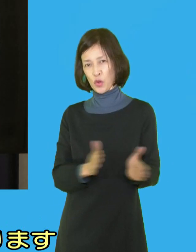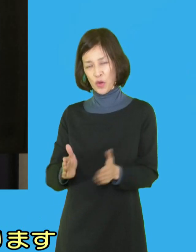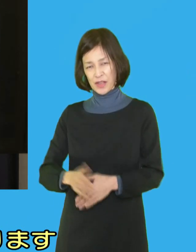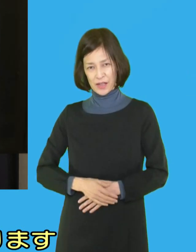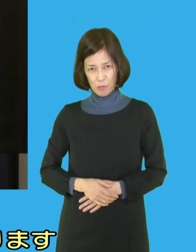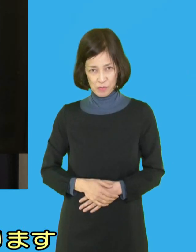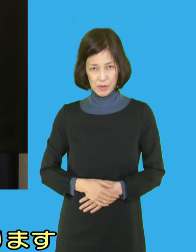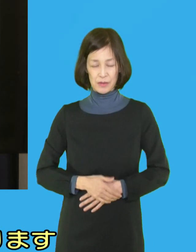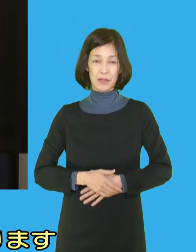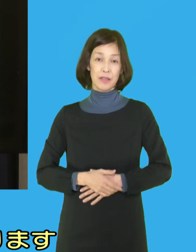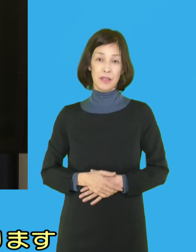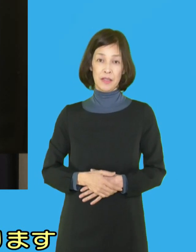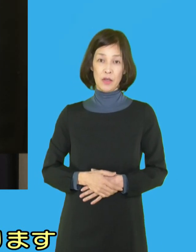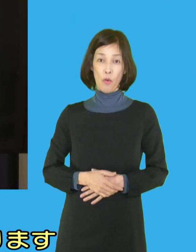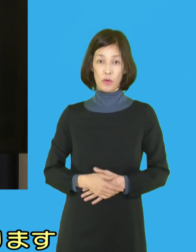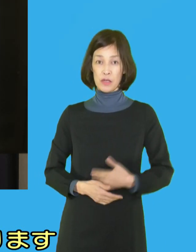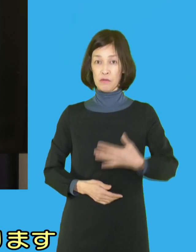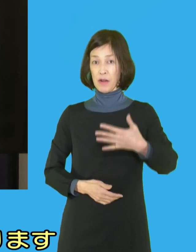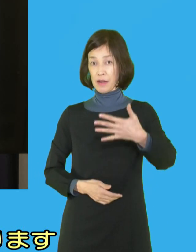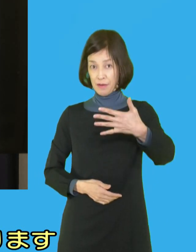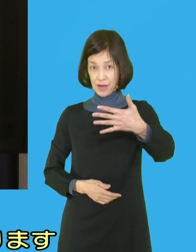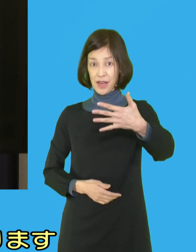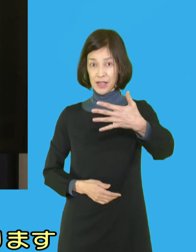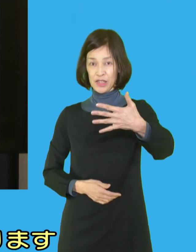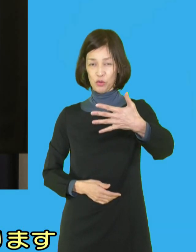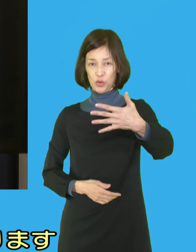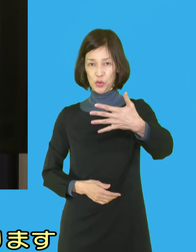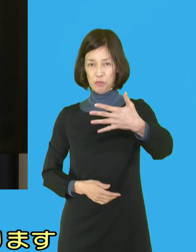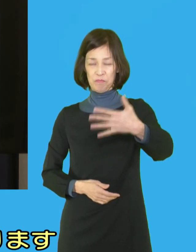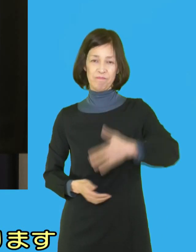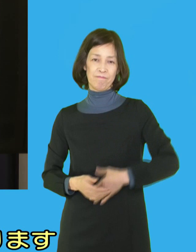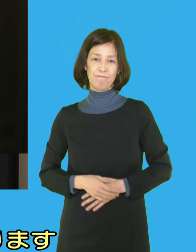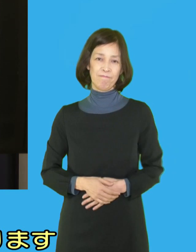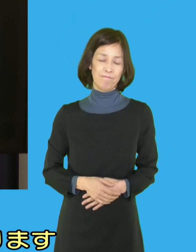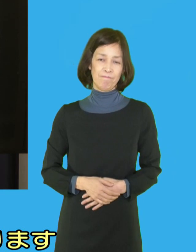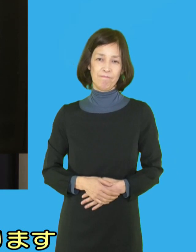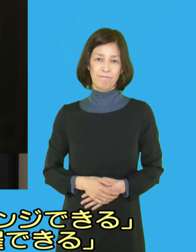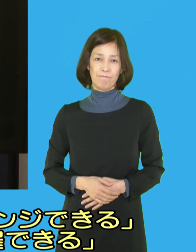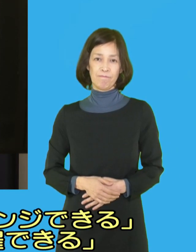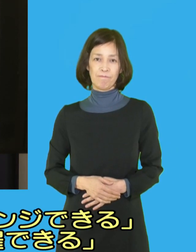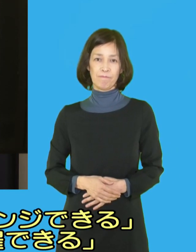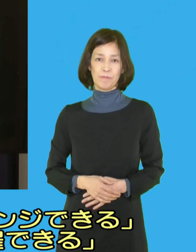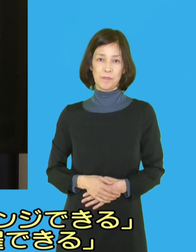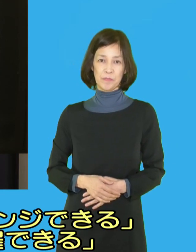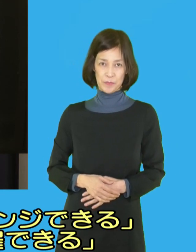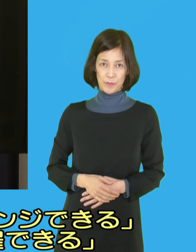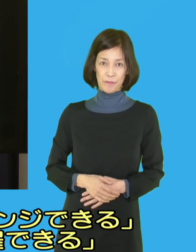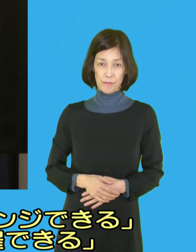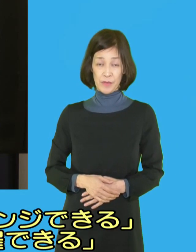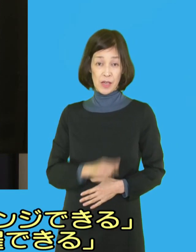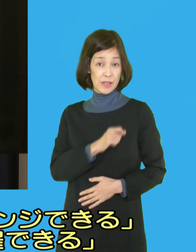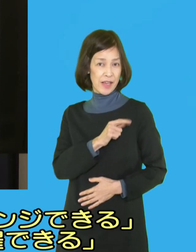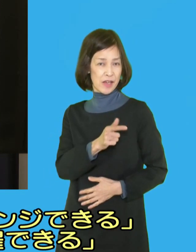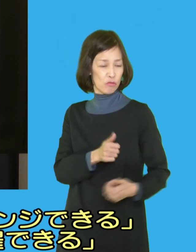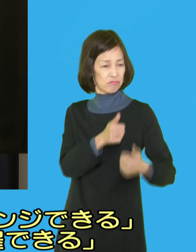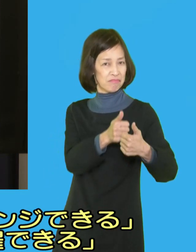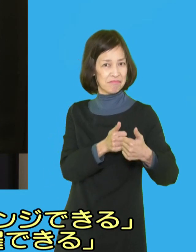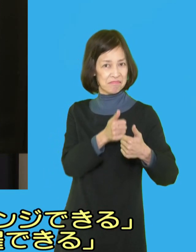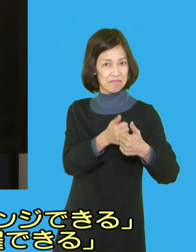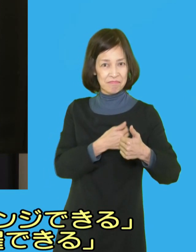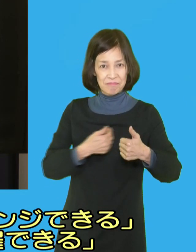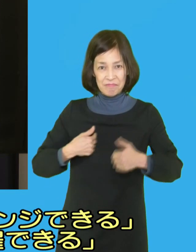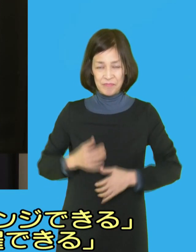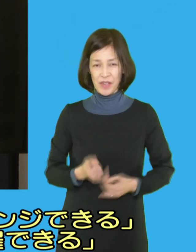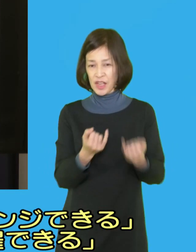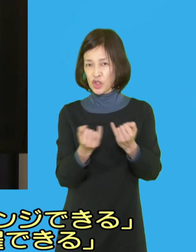えております。大きく分けて、まあ、5点あるんですが、やる気のある職員がどんどんチャレンジができる、女